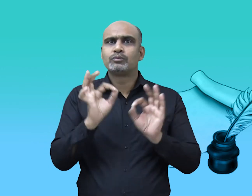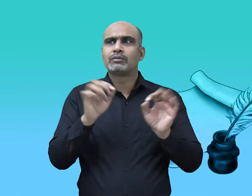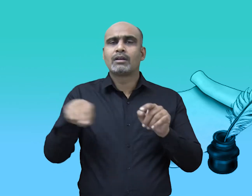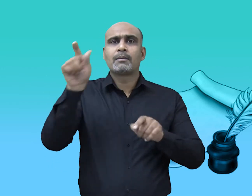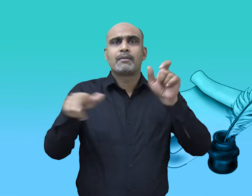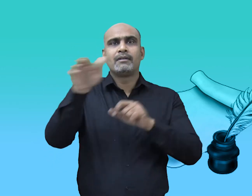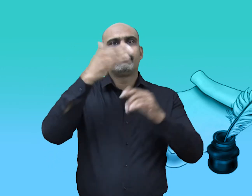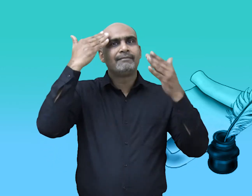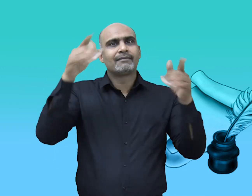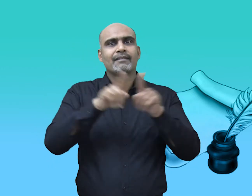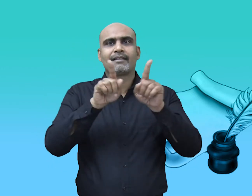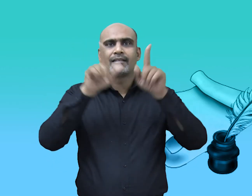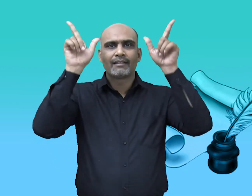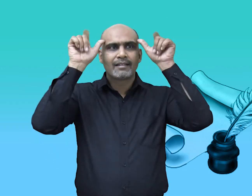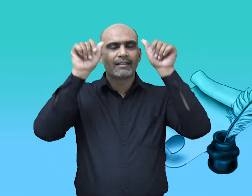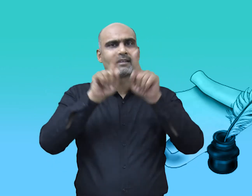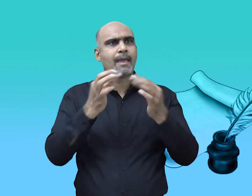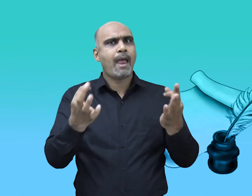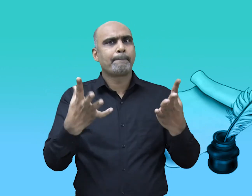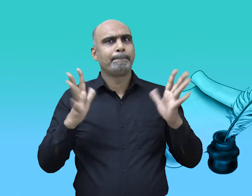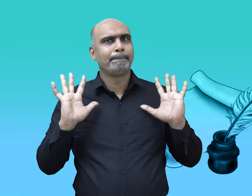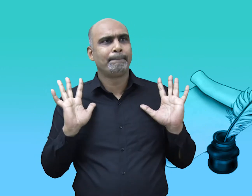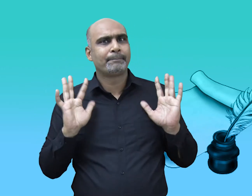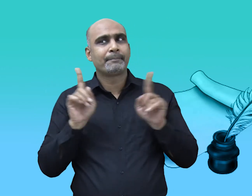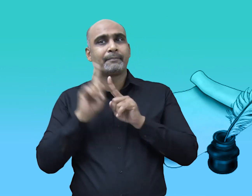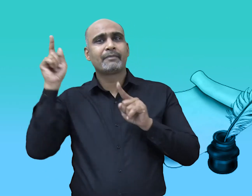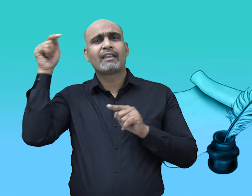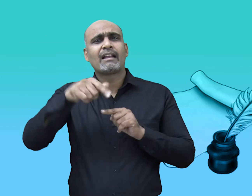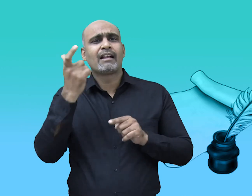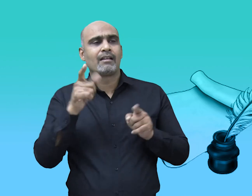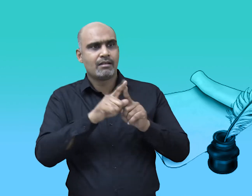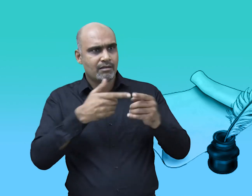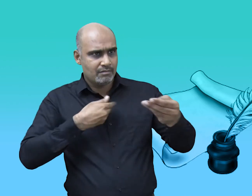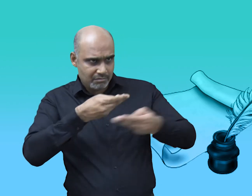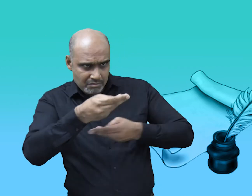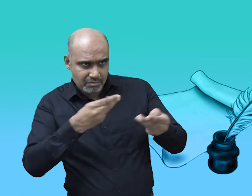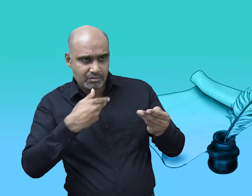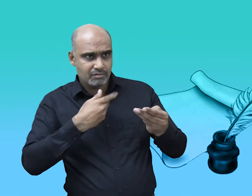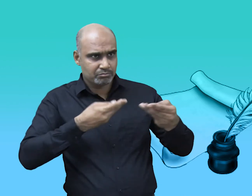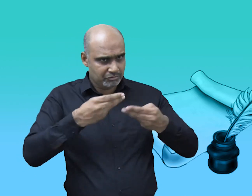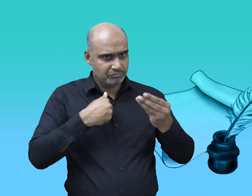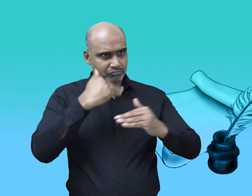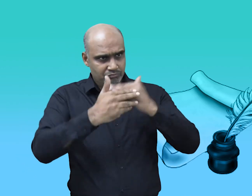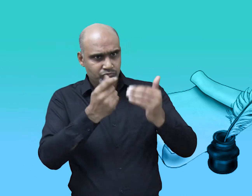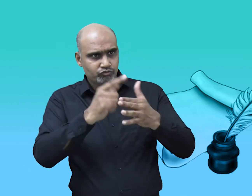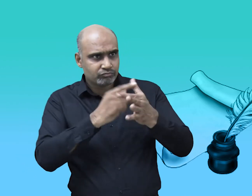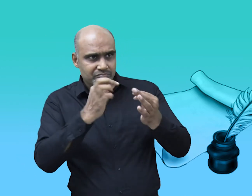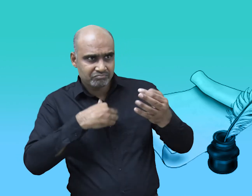नहीं आते। विकसित देश बड़े ही होशियारी के साथ कमजोर देशों का लाभ उठा रहे हैं। हमारे देश